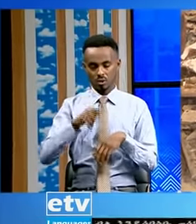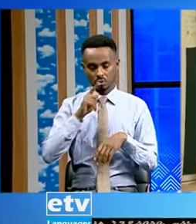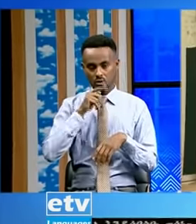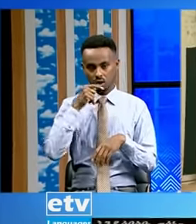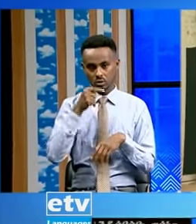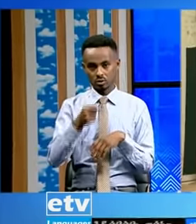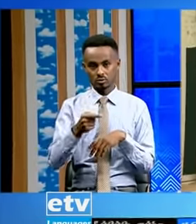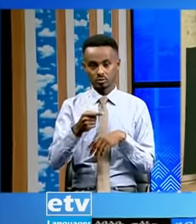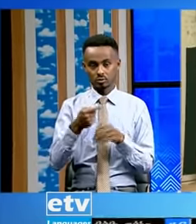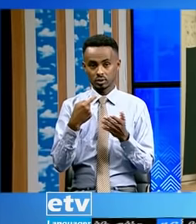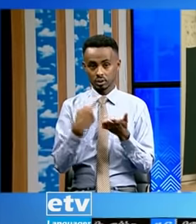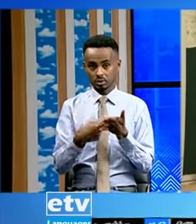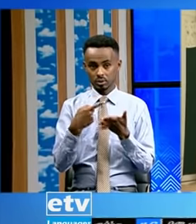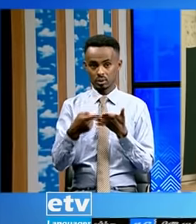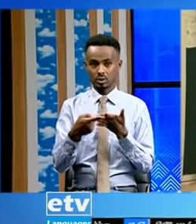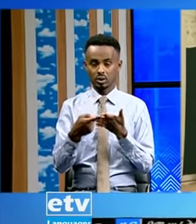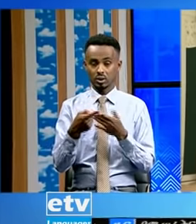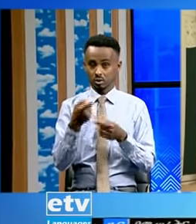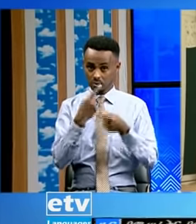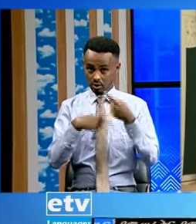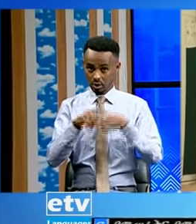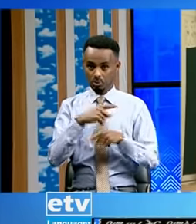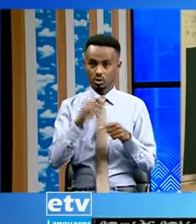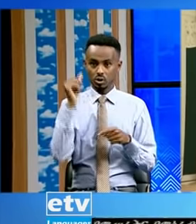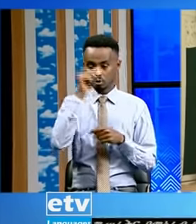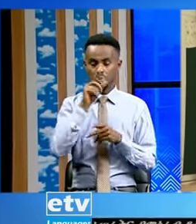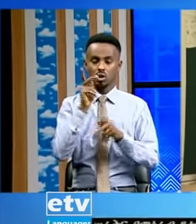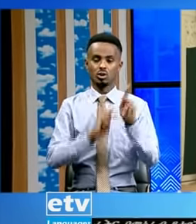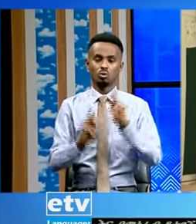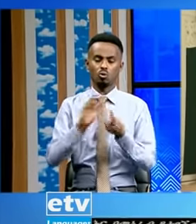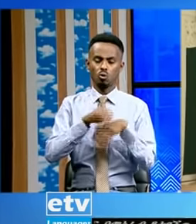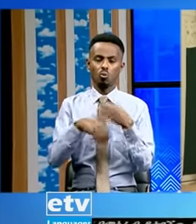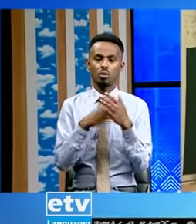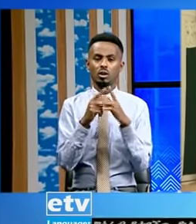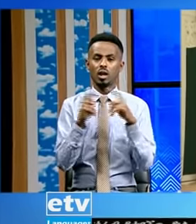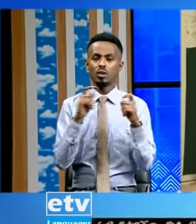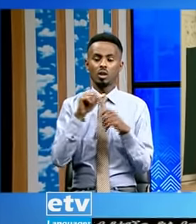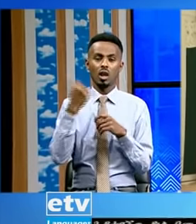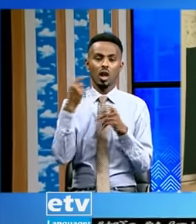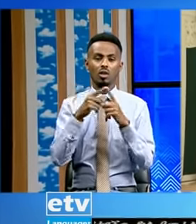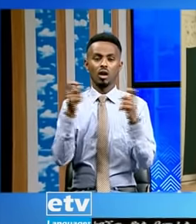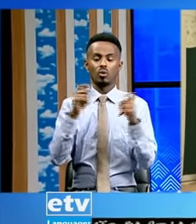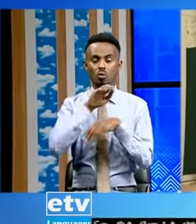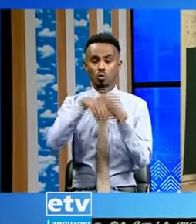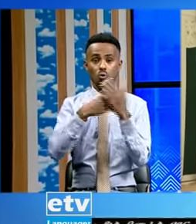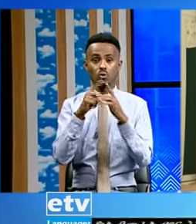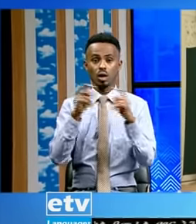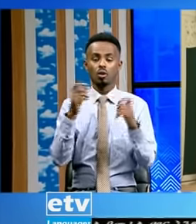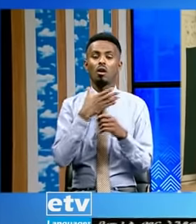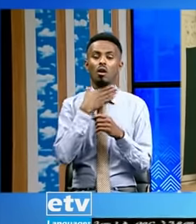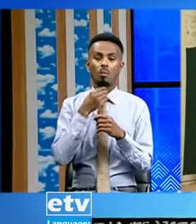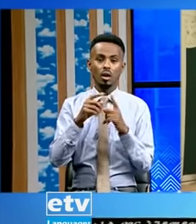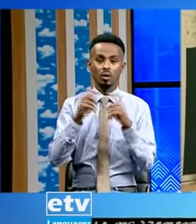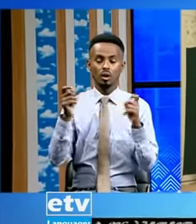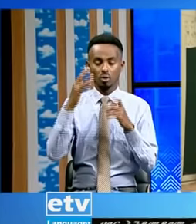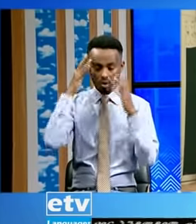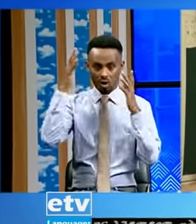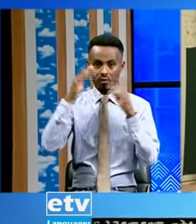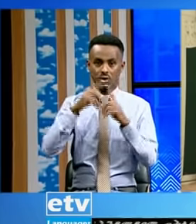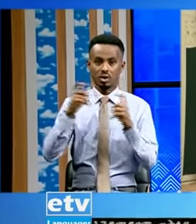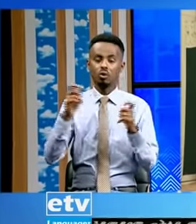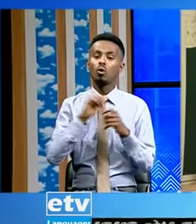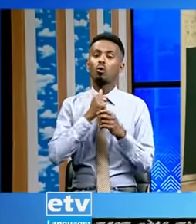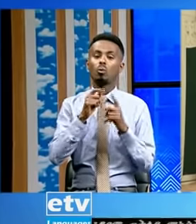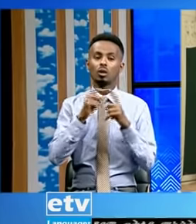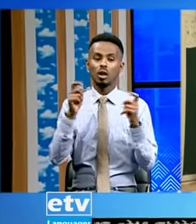ነው ያሉት። በዚህ በቃ መጣብህ ኢትዮጵያ ህዝብ ሁሉም ጠላት ነው ሌላ ጠላት ነው ሁሉም ጠላት ነው አማራ ጠላት ነው አፋር ጠላት ነው